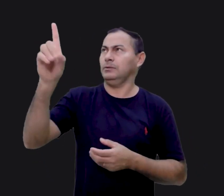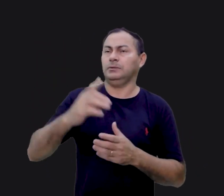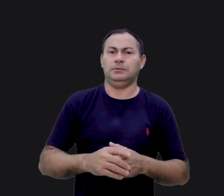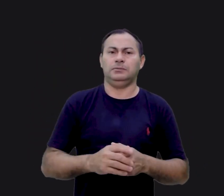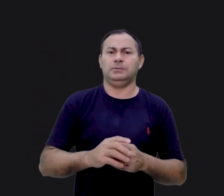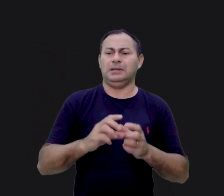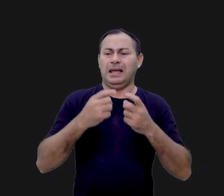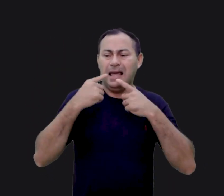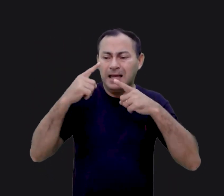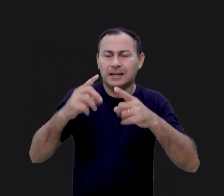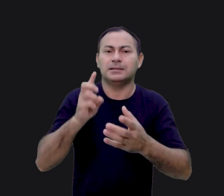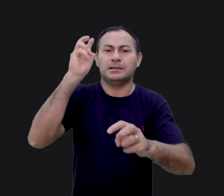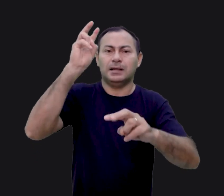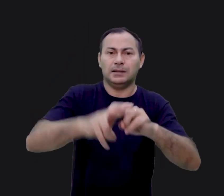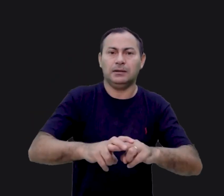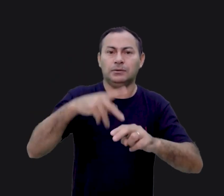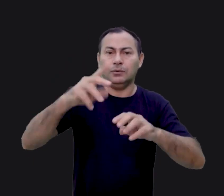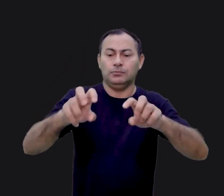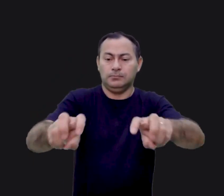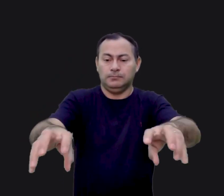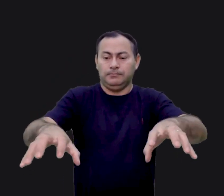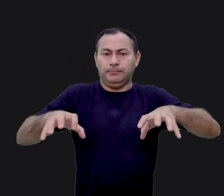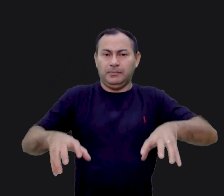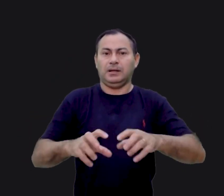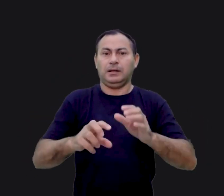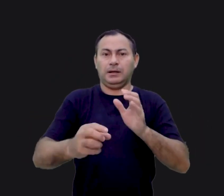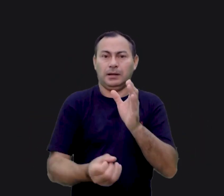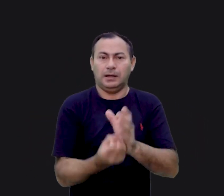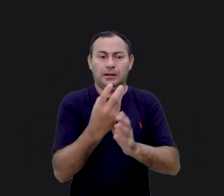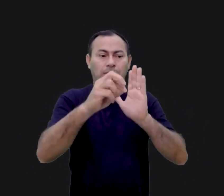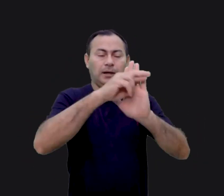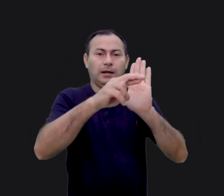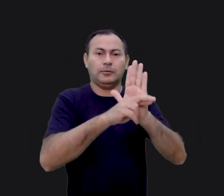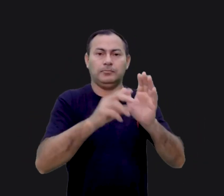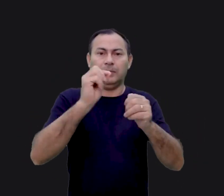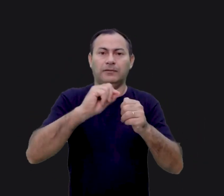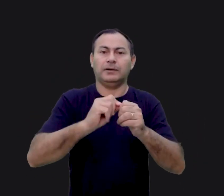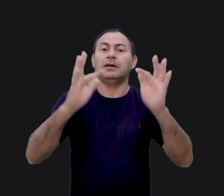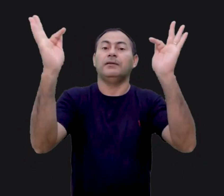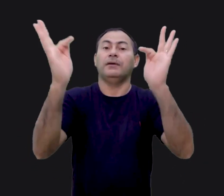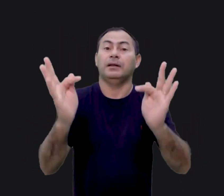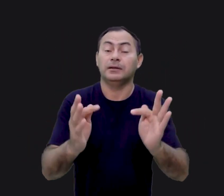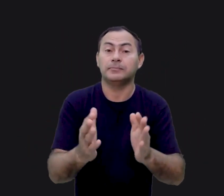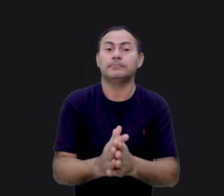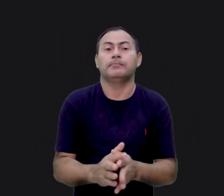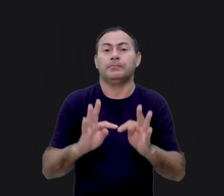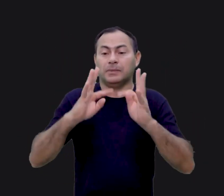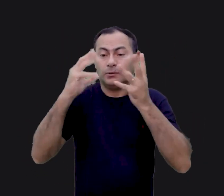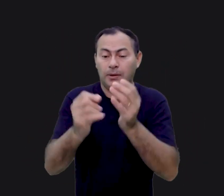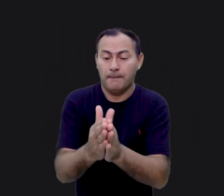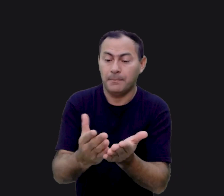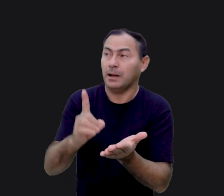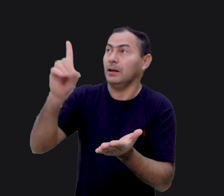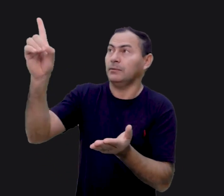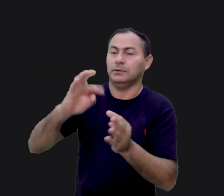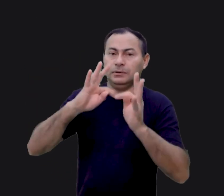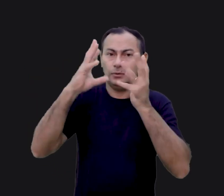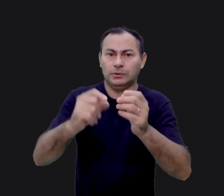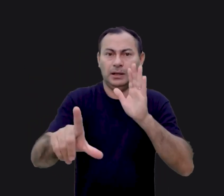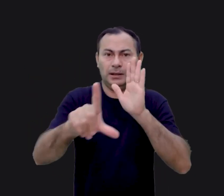não é um tipo sádico que fica sentado em seu trono criando regras para fazerem felizes toda a palavra e